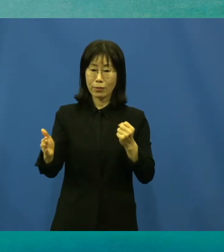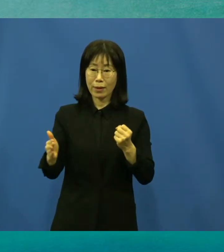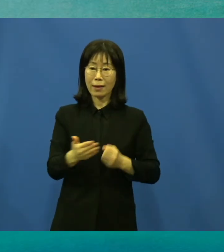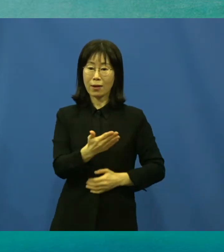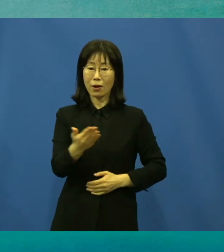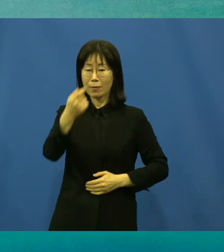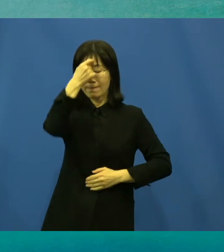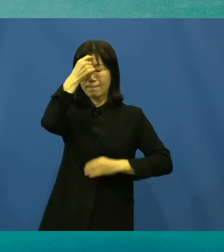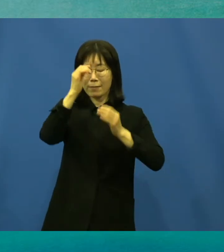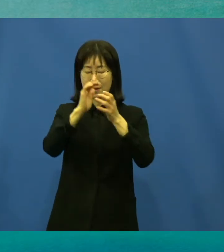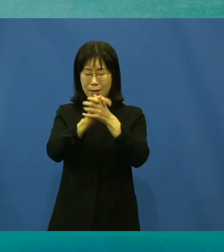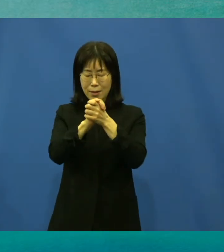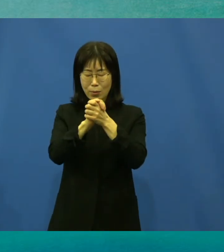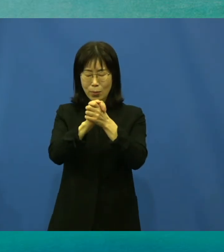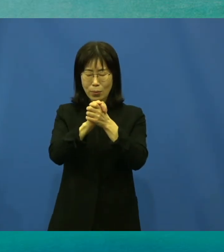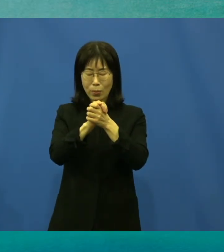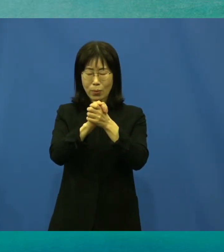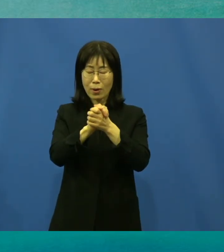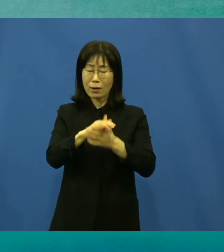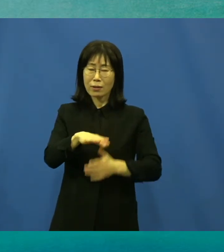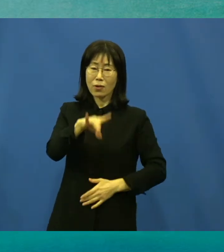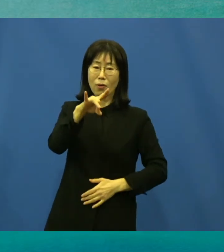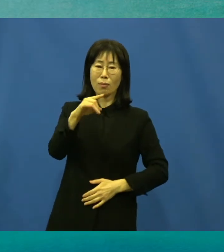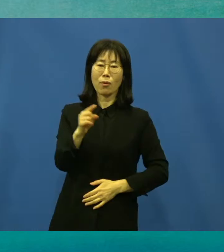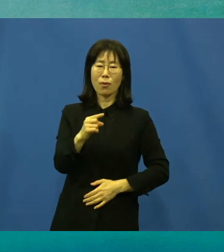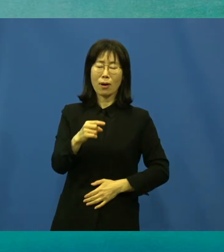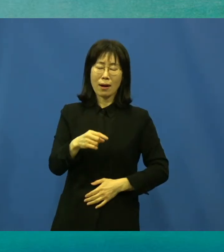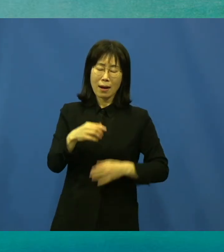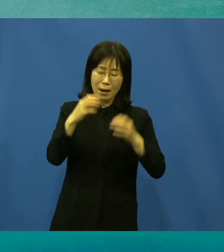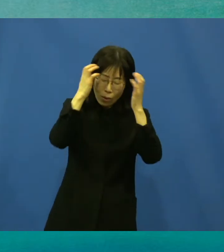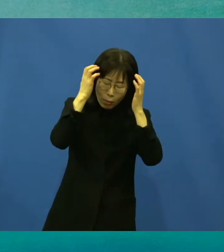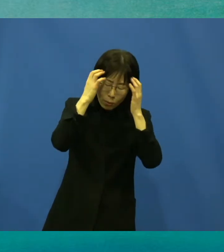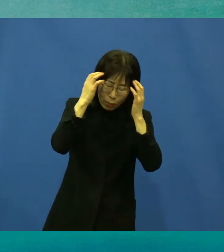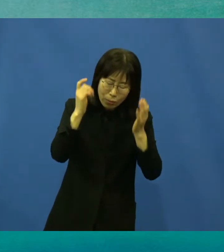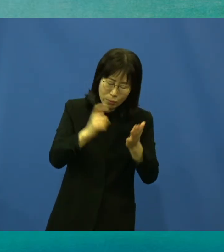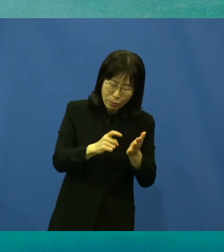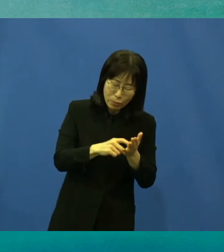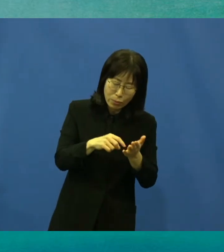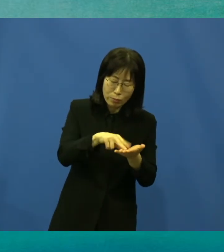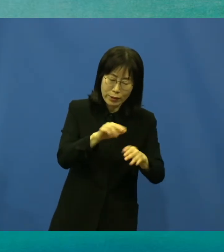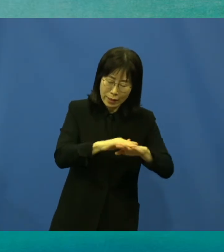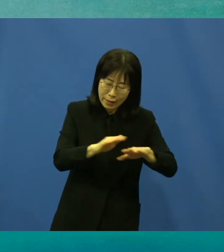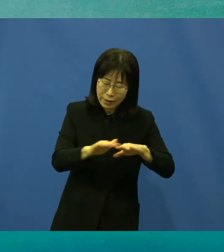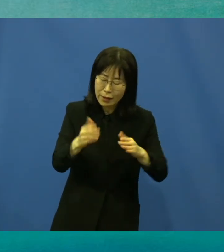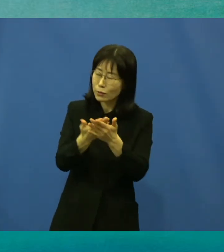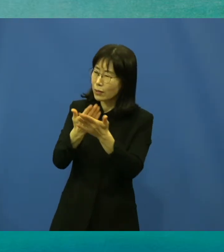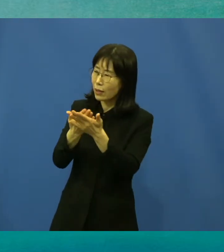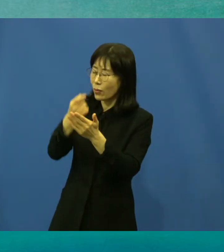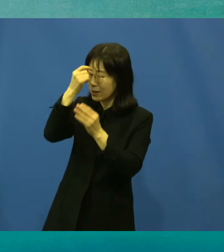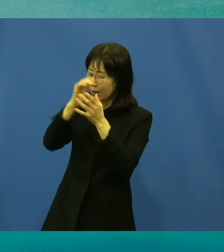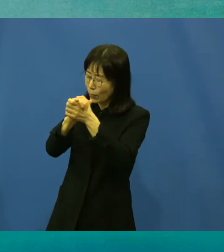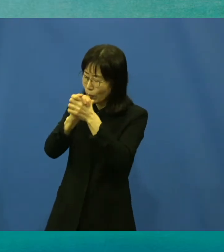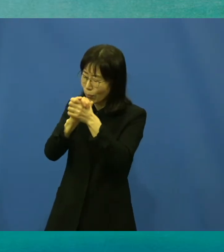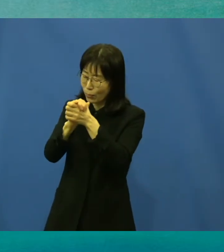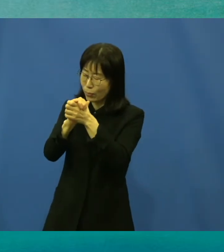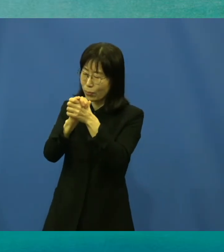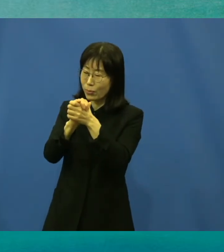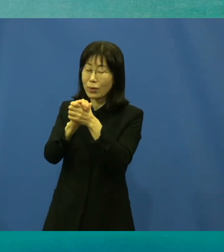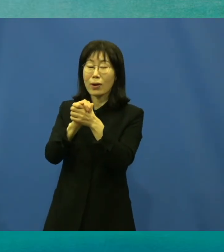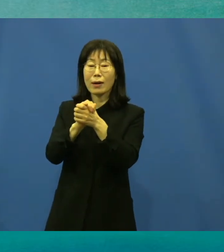기도가 시작될 때는 힘들었습니다. 모든 게 캄캄했습니다. 그런데 기도하는 가운데 기도가 깊어졌습니다.